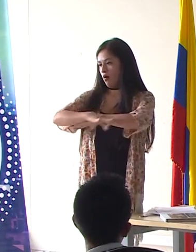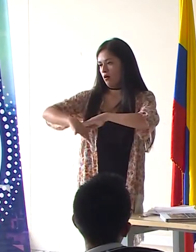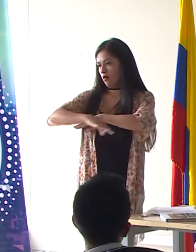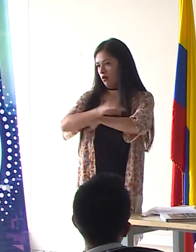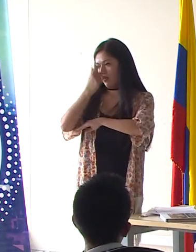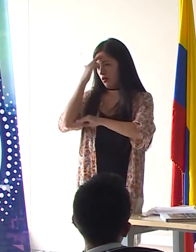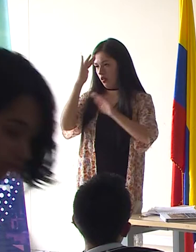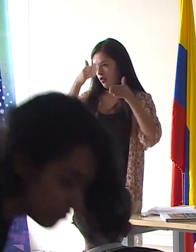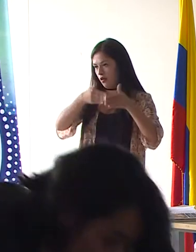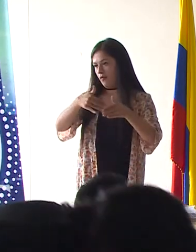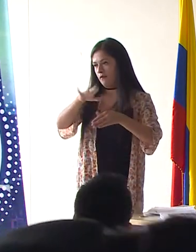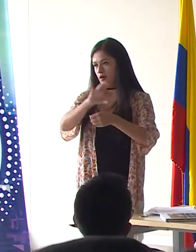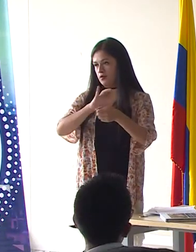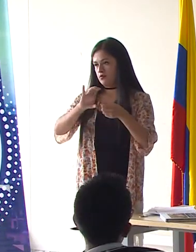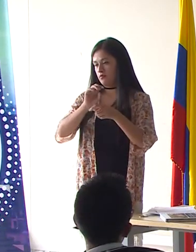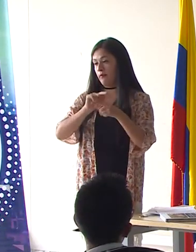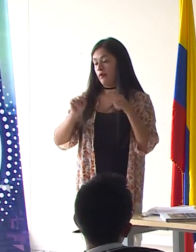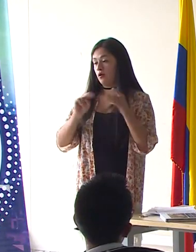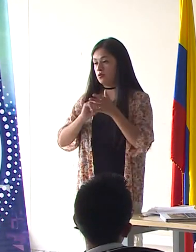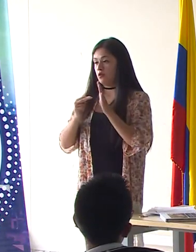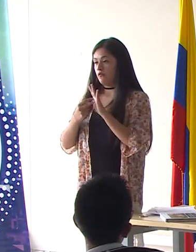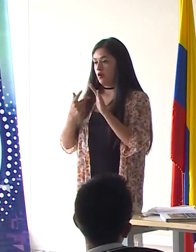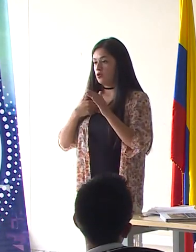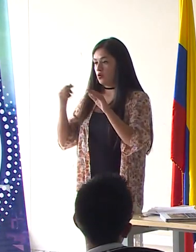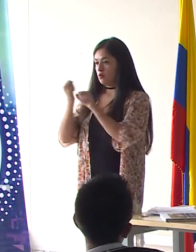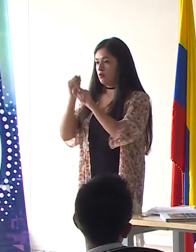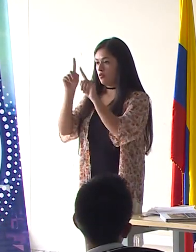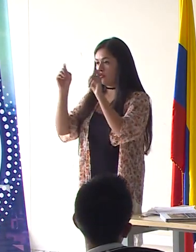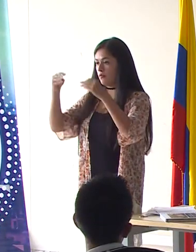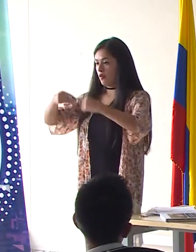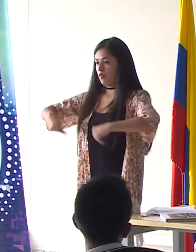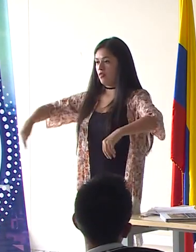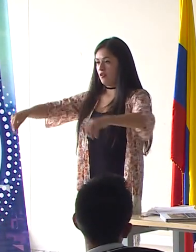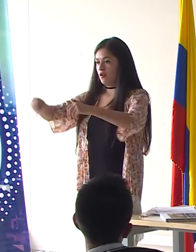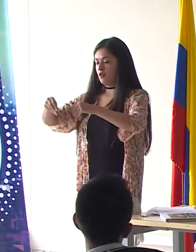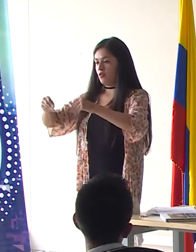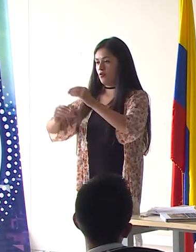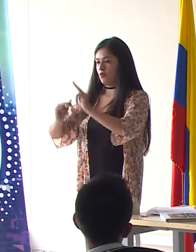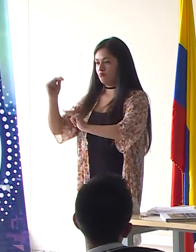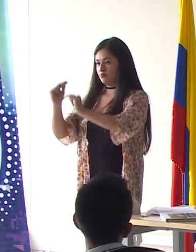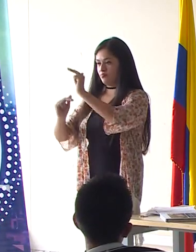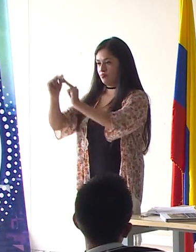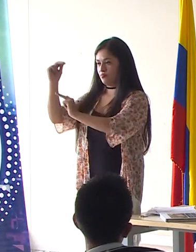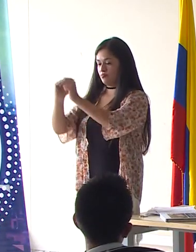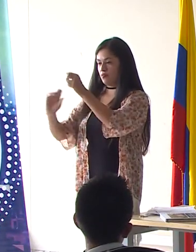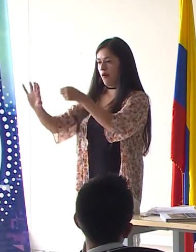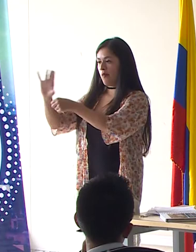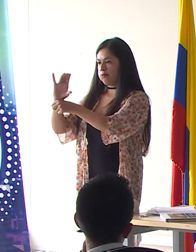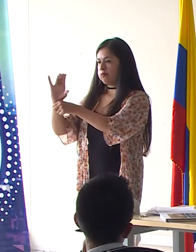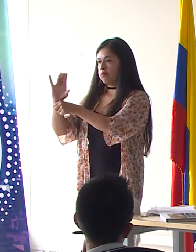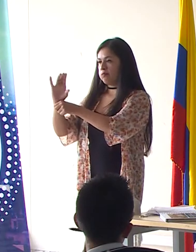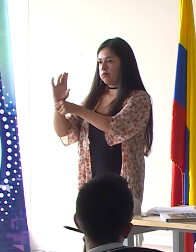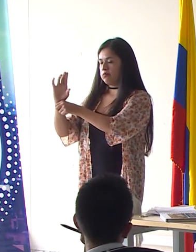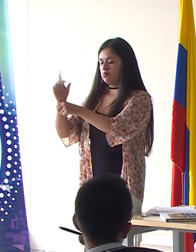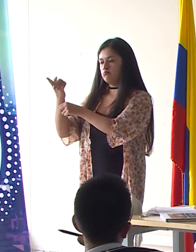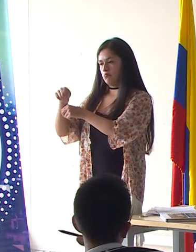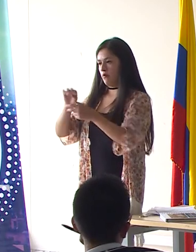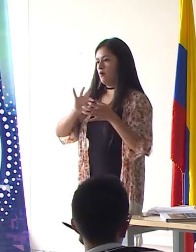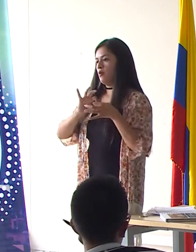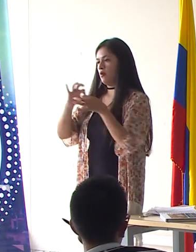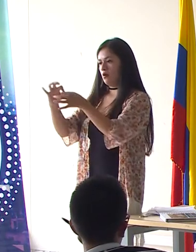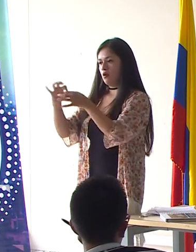cuando uno está hablando del territorio de estos procesos de urbanización no digamos no hay unas relaciones también hay muy fuertes